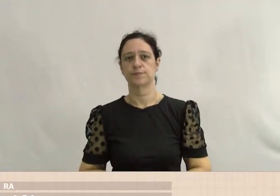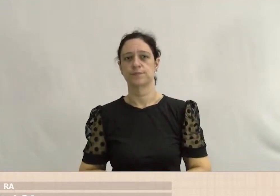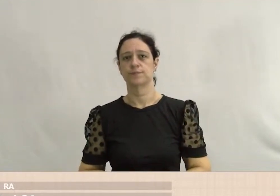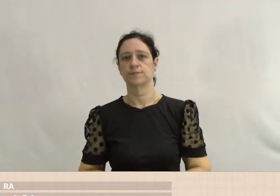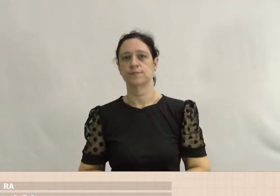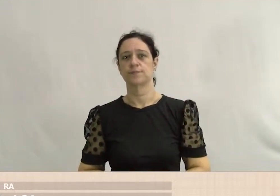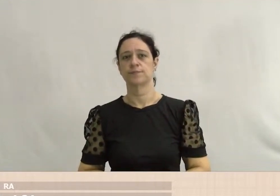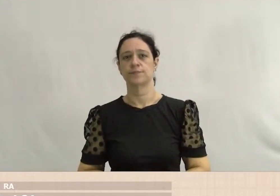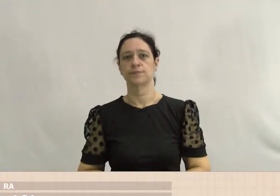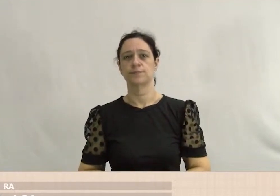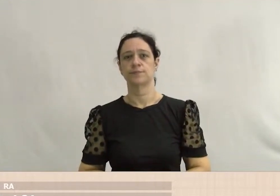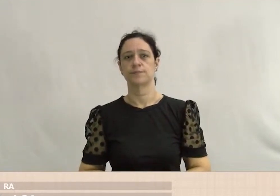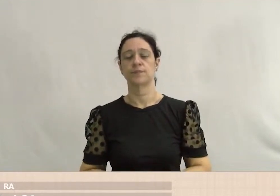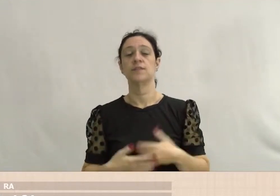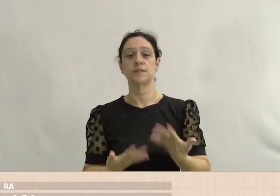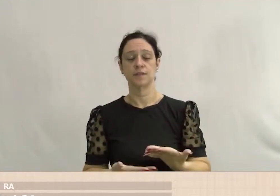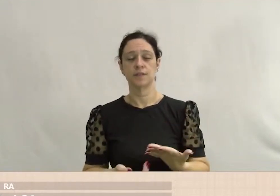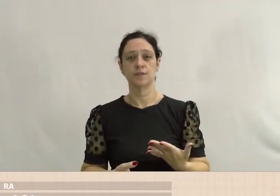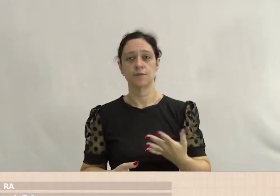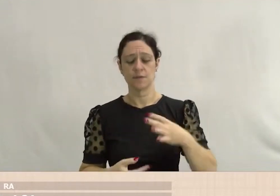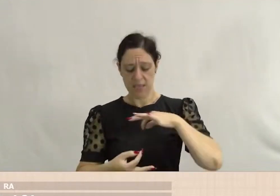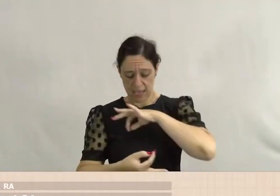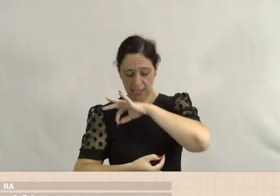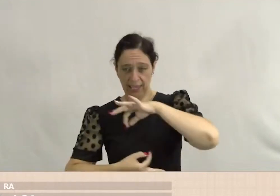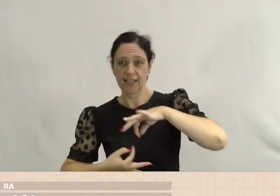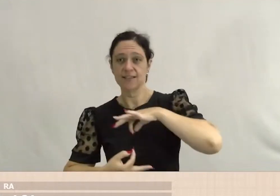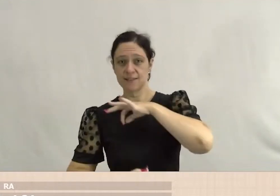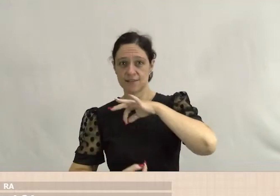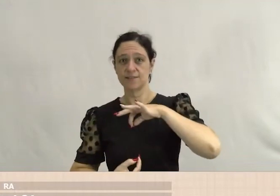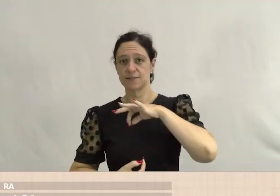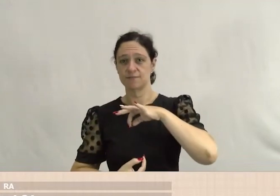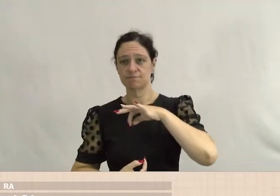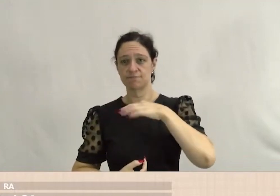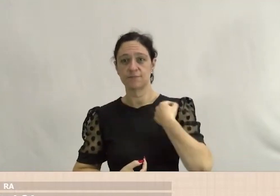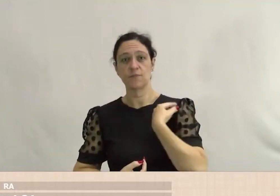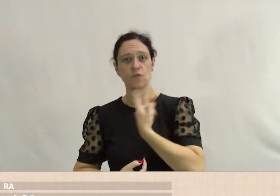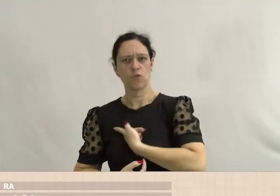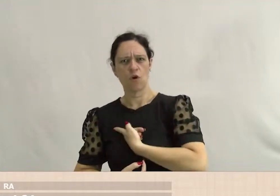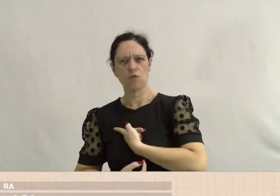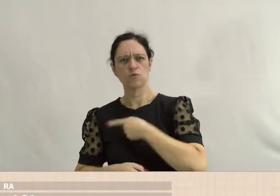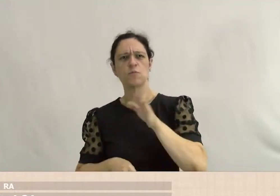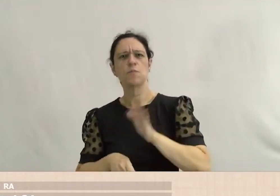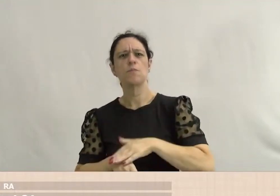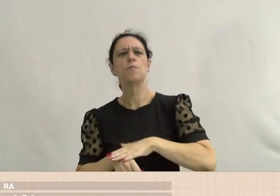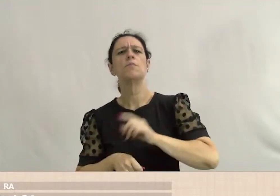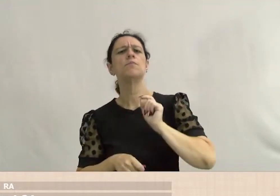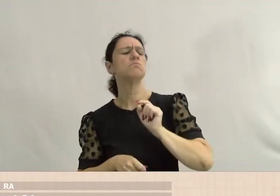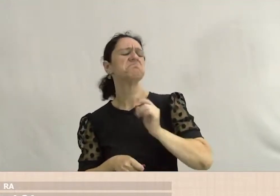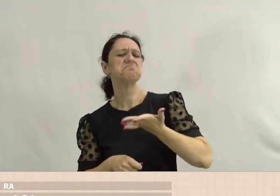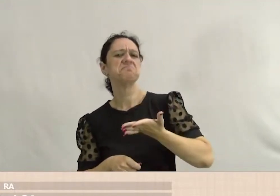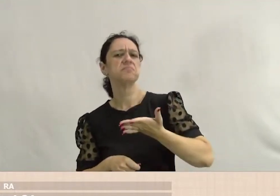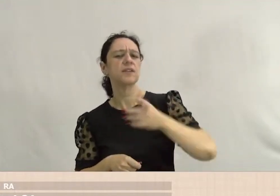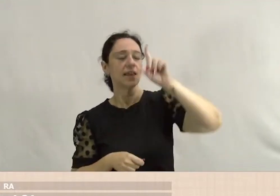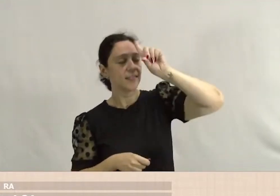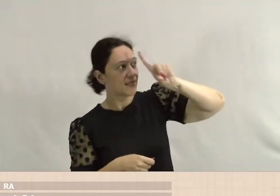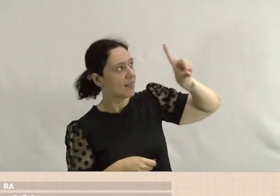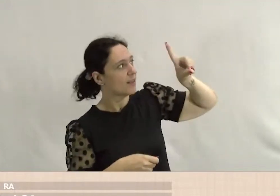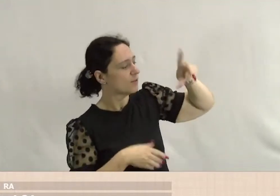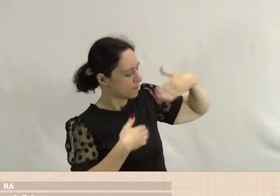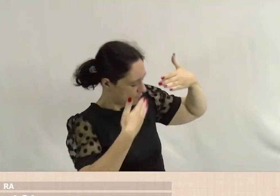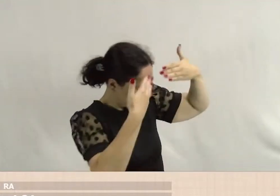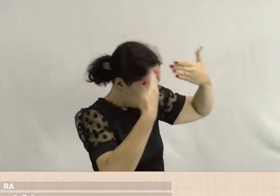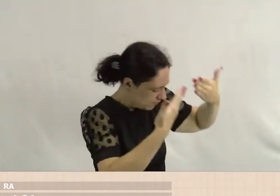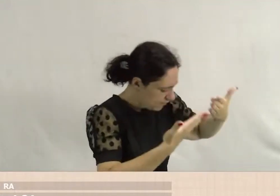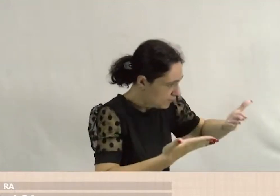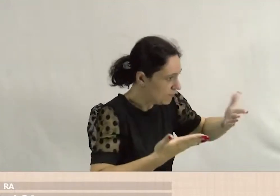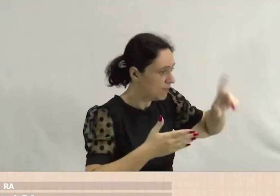Então, nosso espírito foi feito para adorar a Deus. Nosso espírito foi feito para